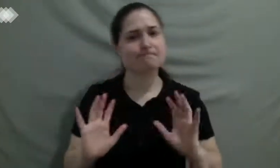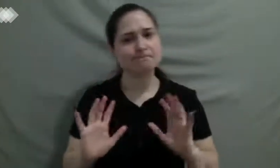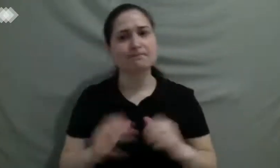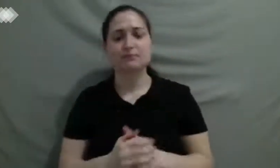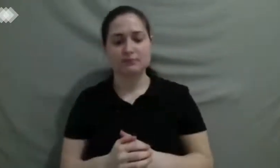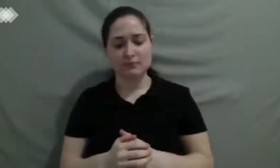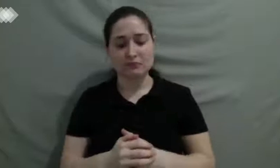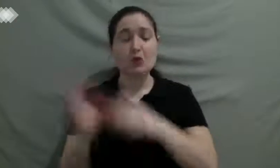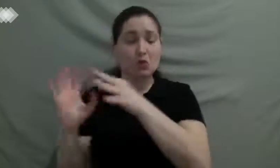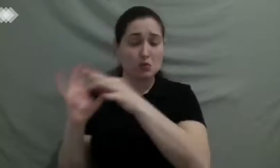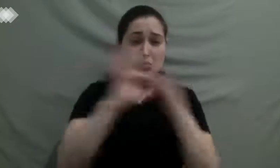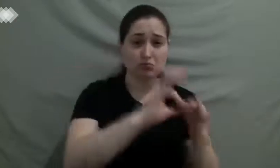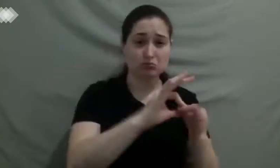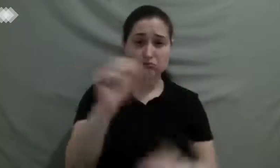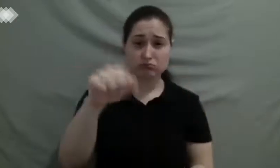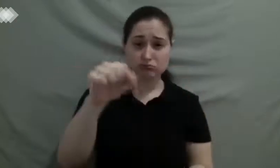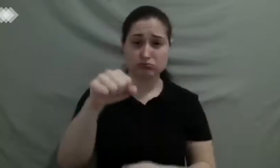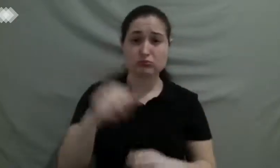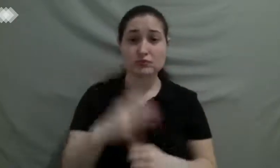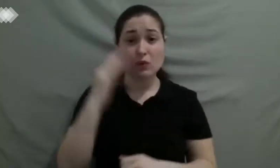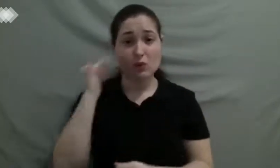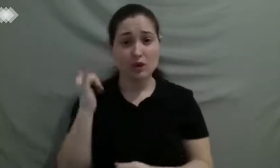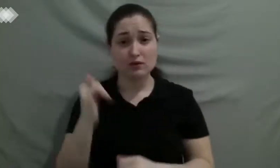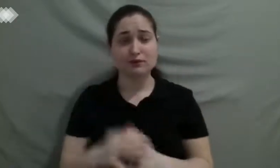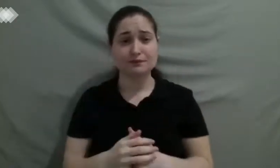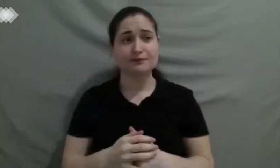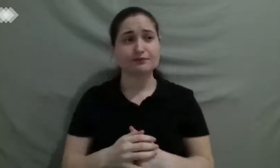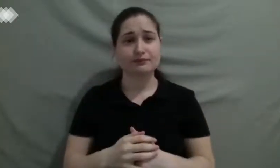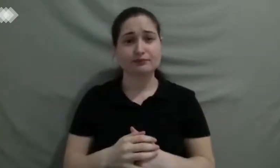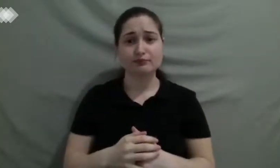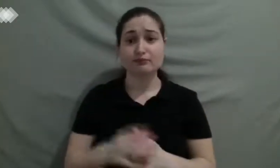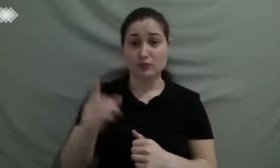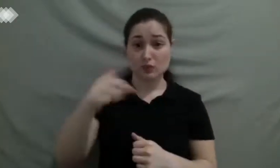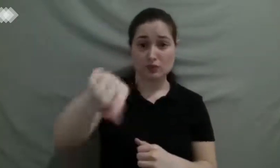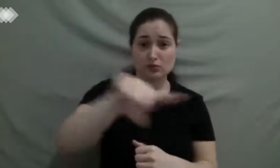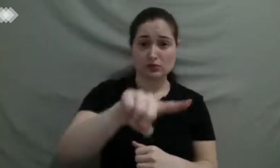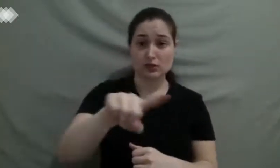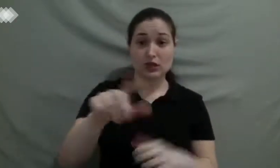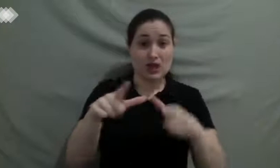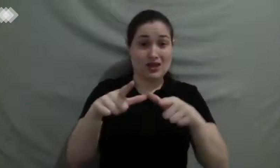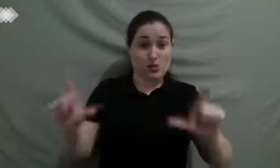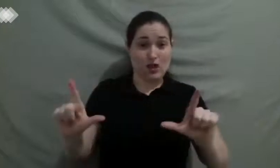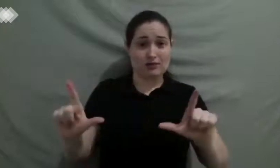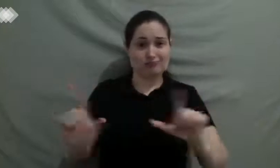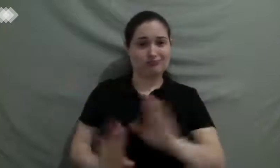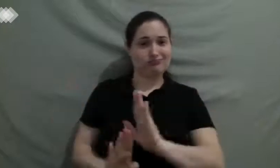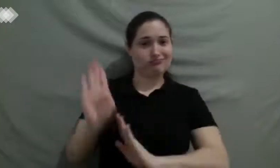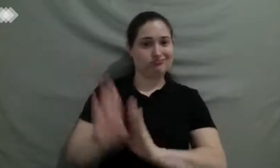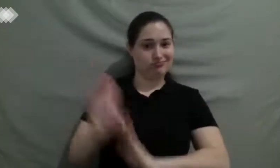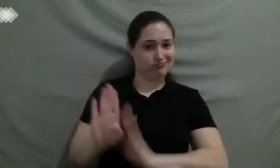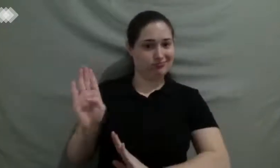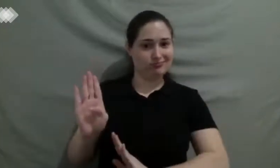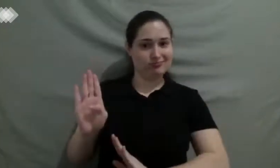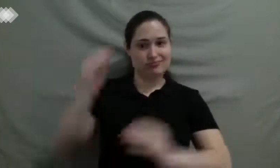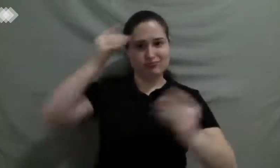una conexión, claro, porque usted desarrolla el lenguaje, desarrolla toda la